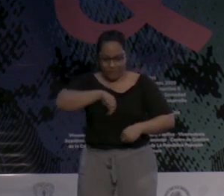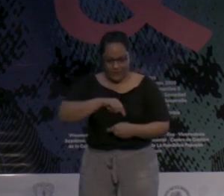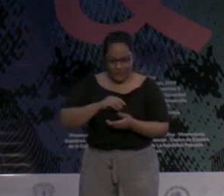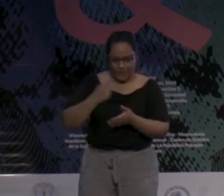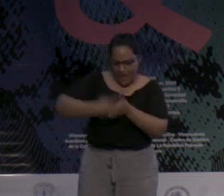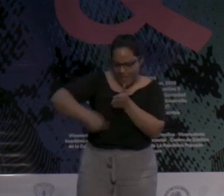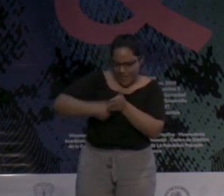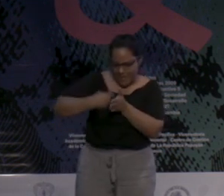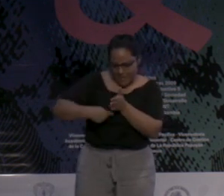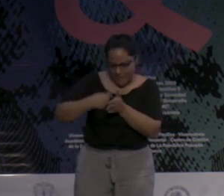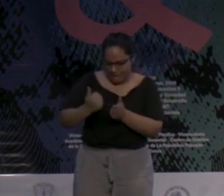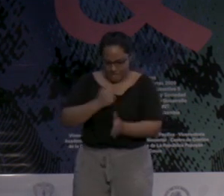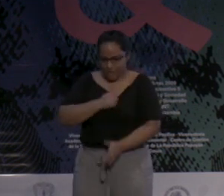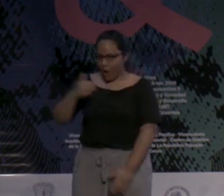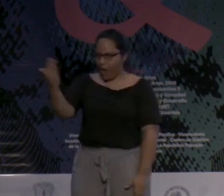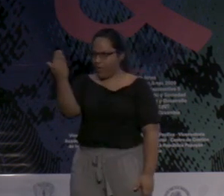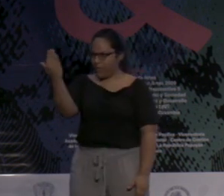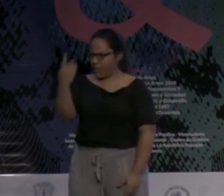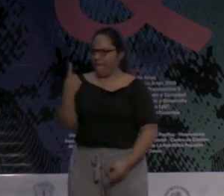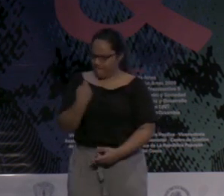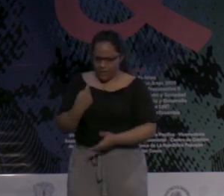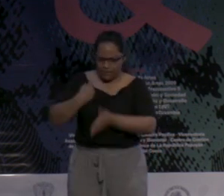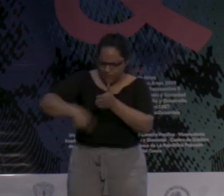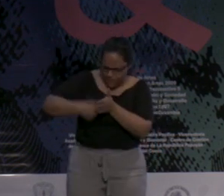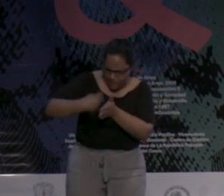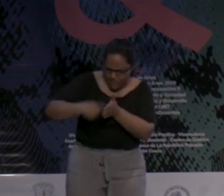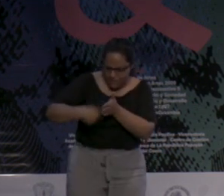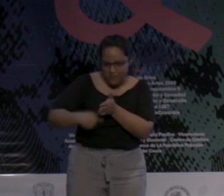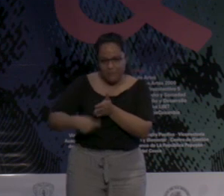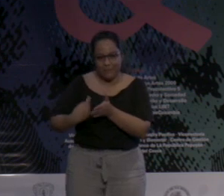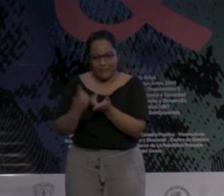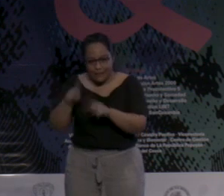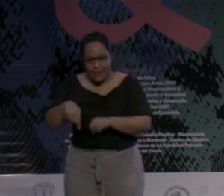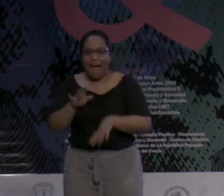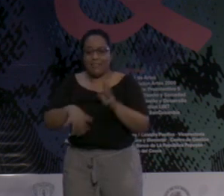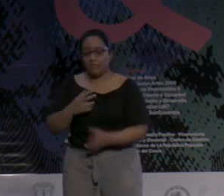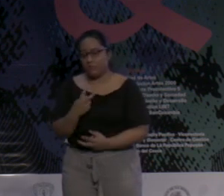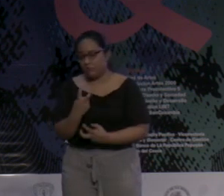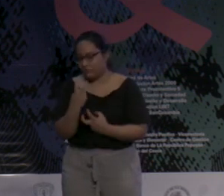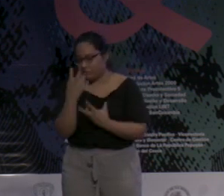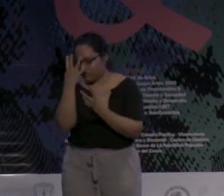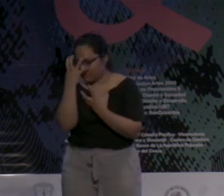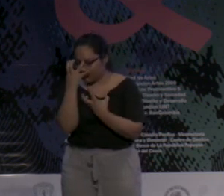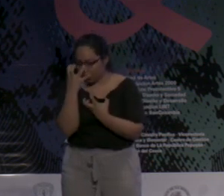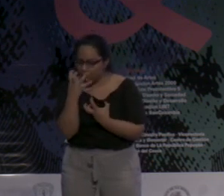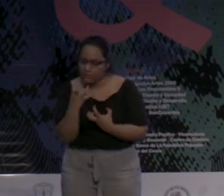corrijamos cada vez que nos miramos al espejo y por supuesto en algunos puntos también nos amarguemos porque no podemos ser